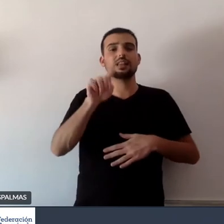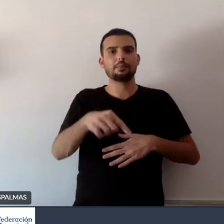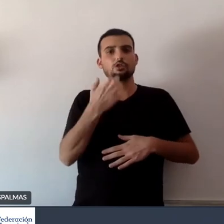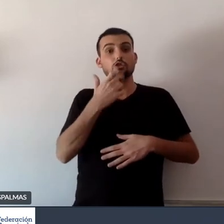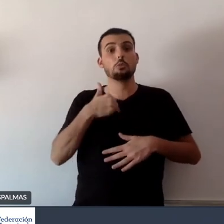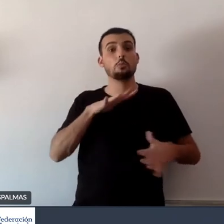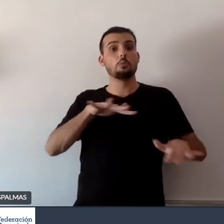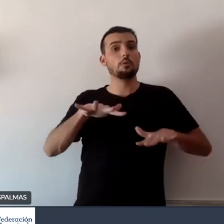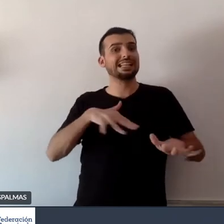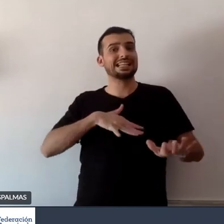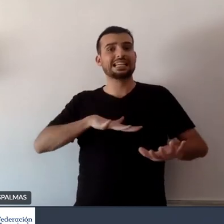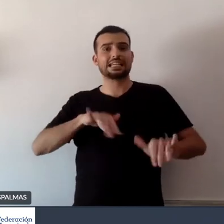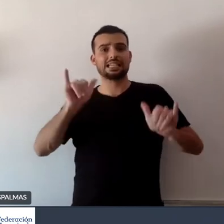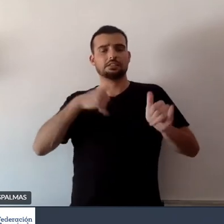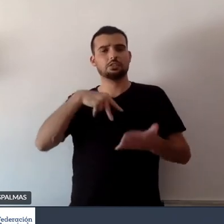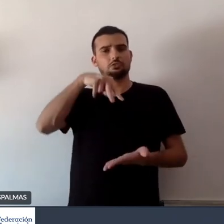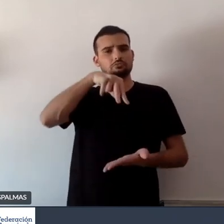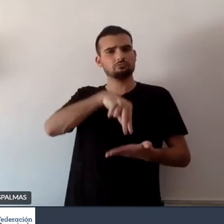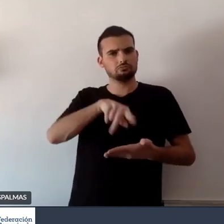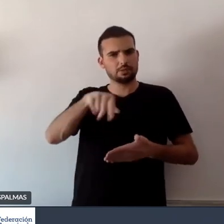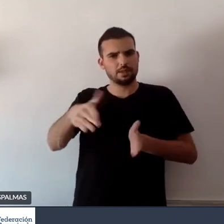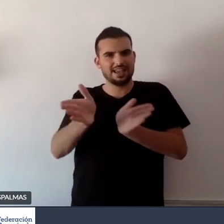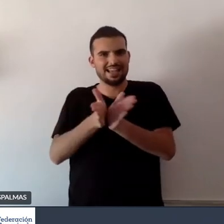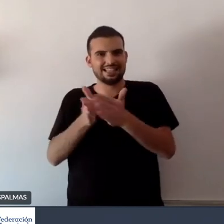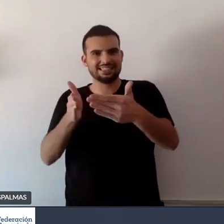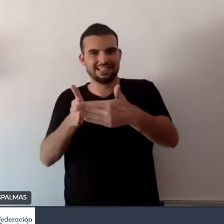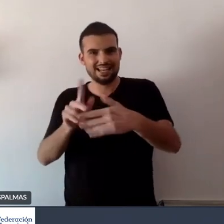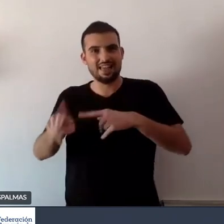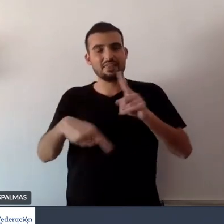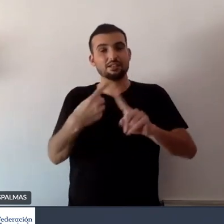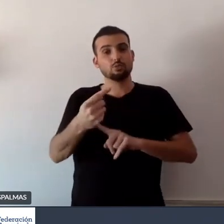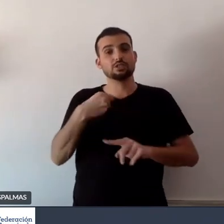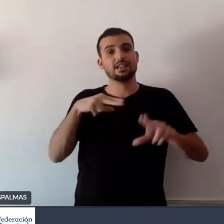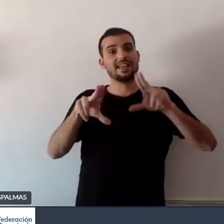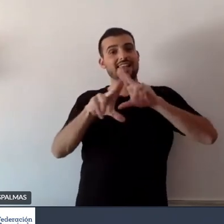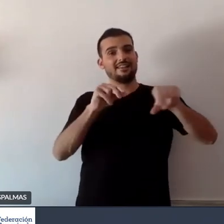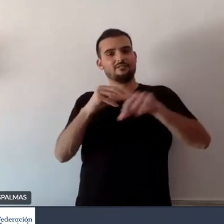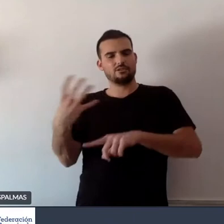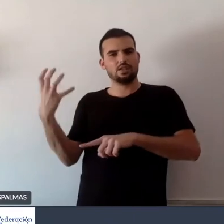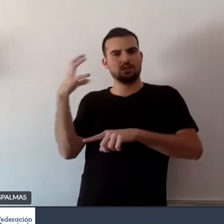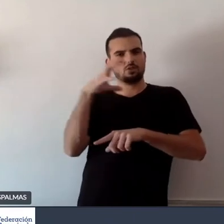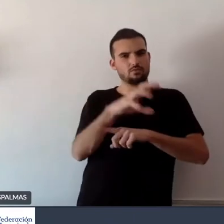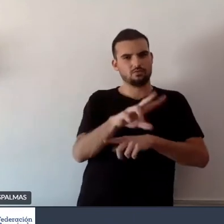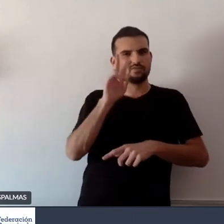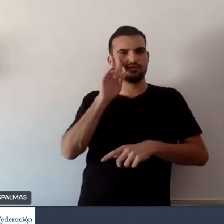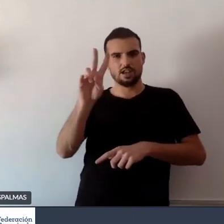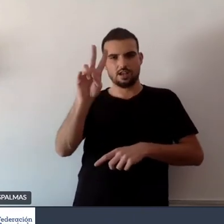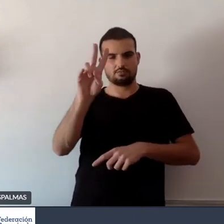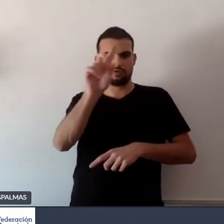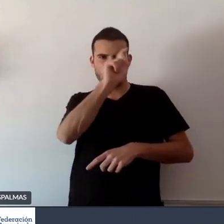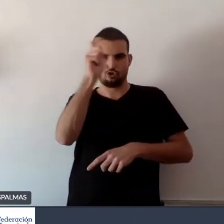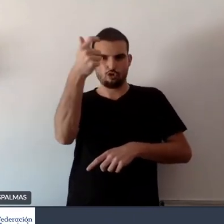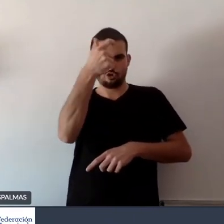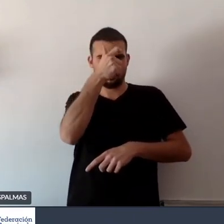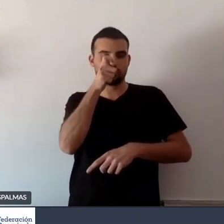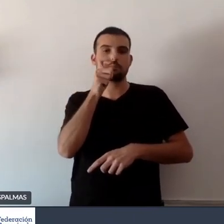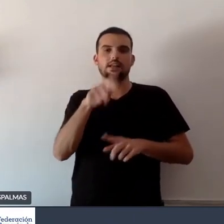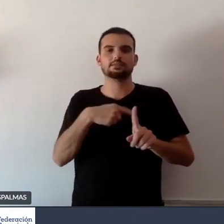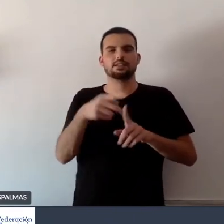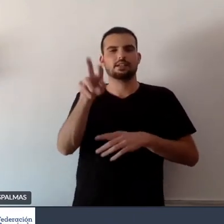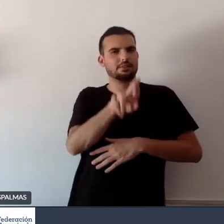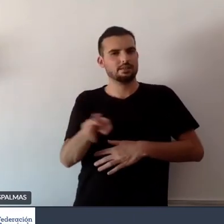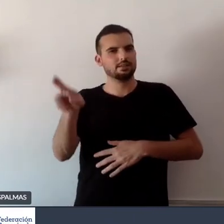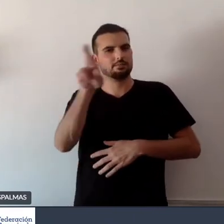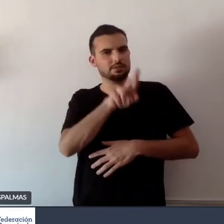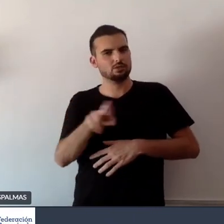esquinas. Muchos de estos conceptos los veremos después en los clips y los repetiremos una y otra vez, porque yo creo que a medida que vayamos viendo